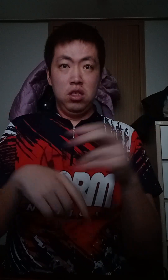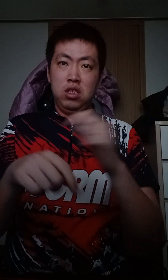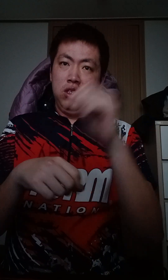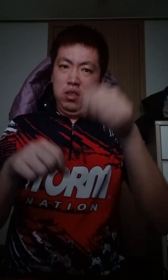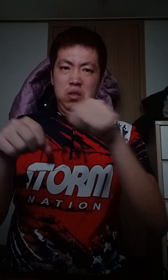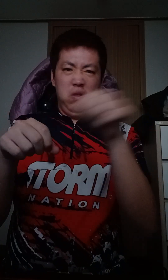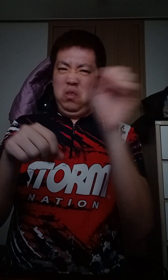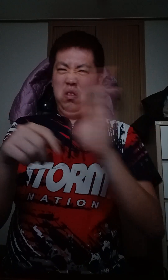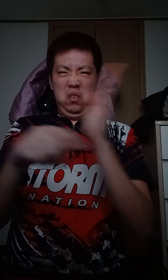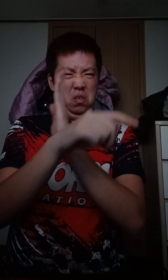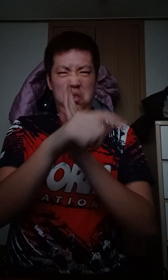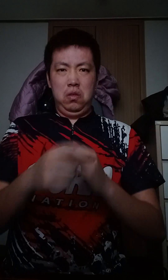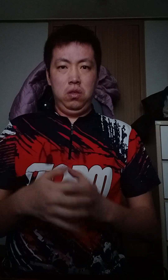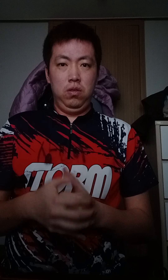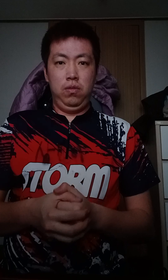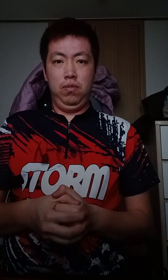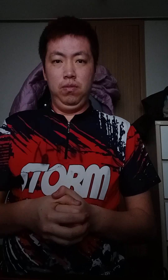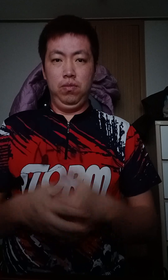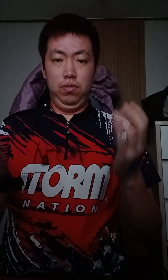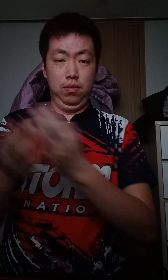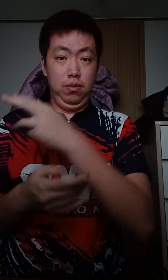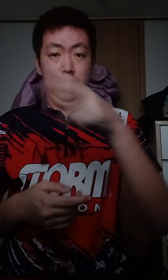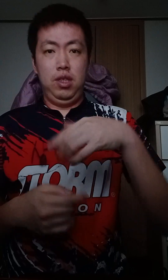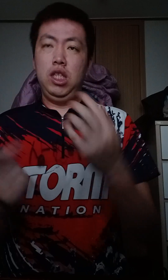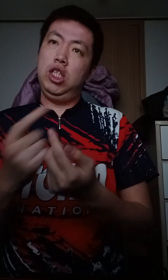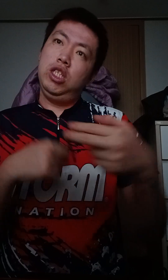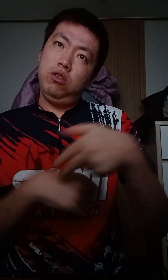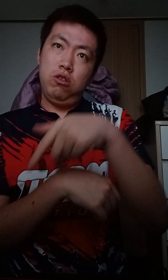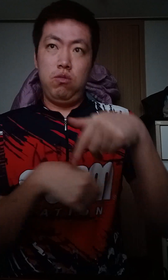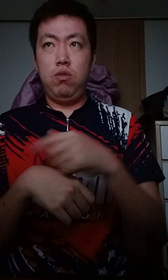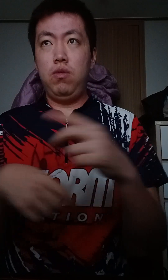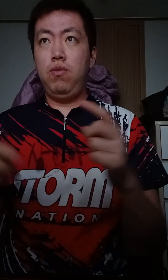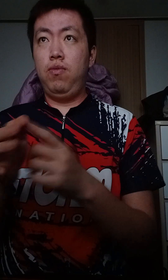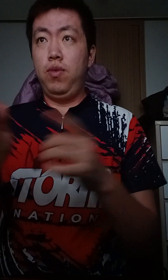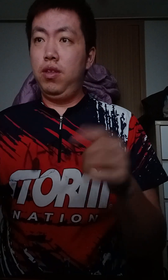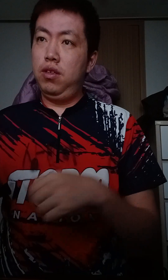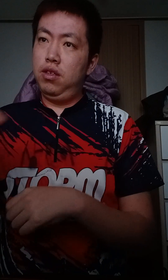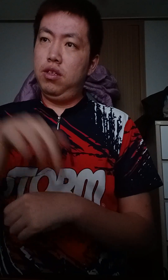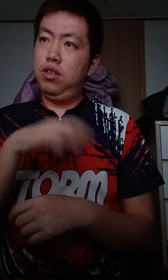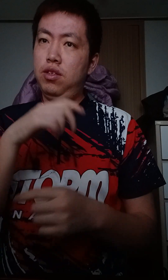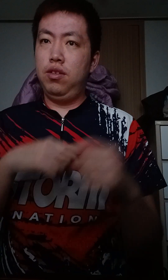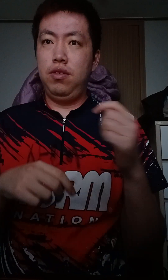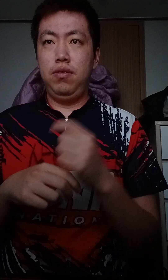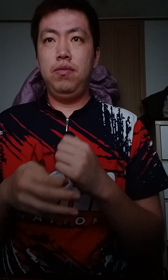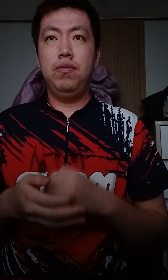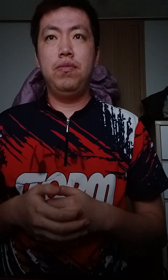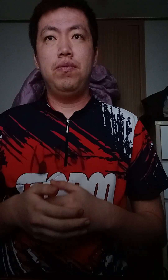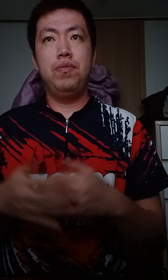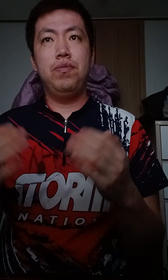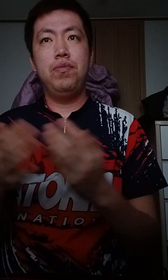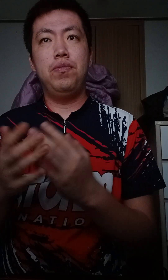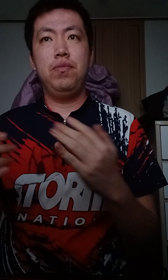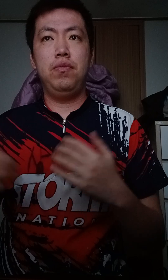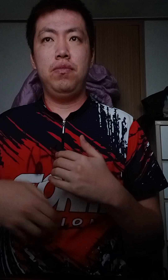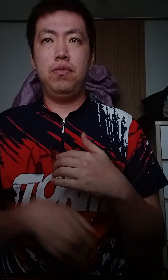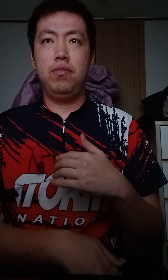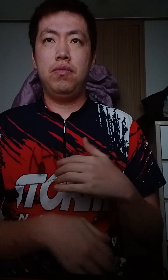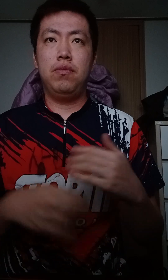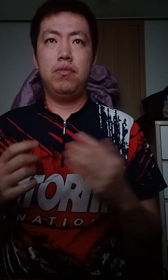안 듣더라고요. 유치원생을 가득 태운 버스가 터널에서 넘어지는 큰 사고가 났지만 안전벨트를 맨 덕분에 인명피해는